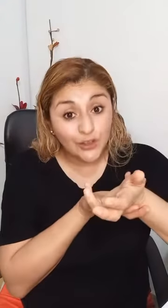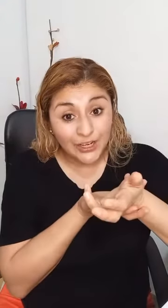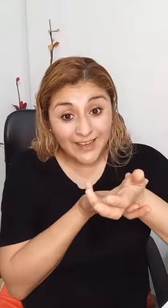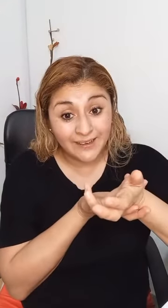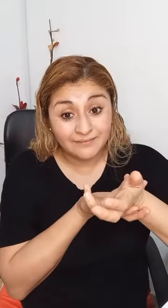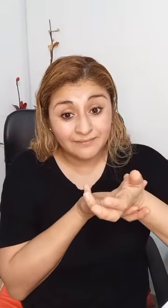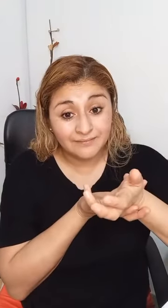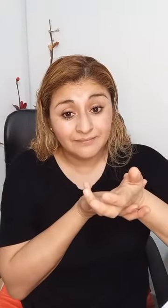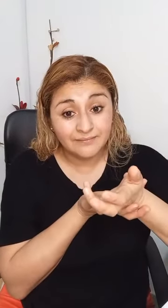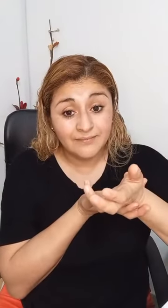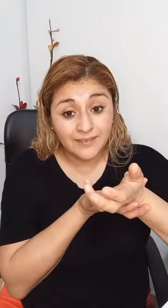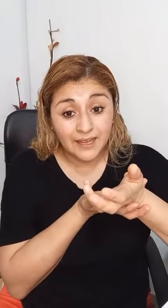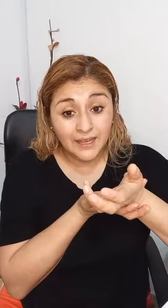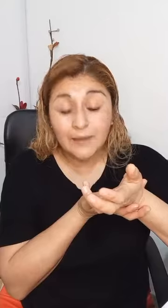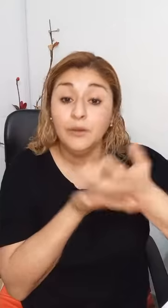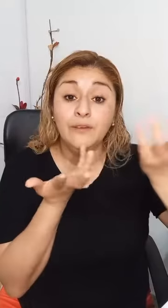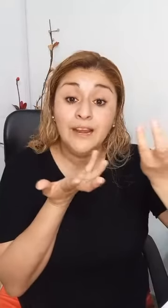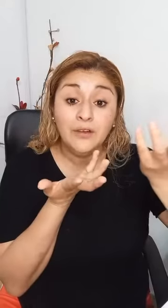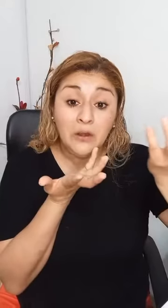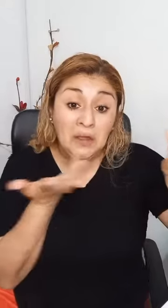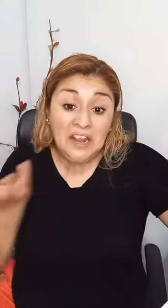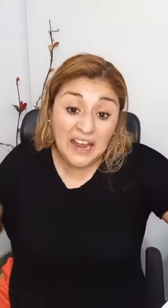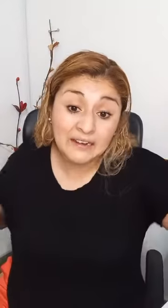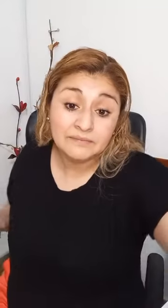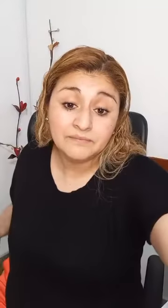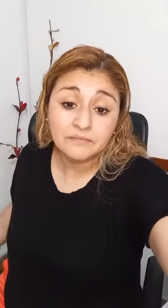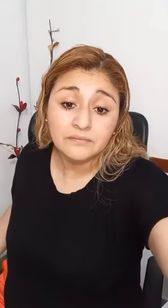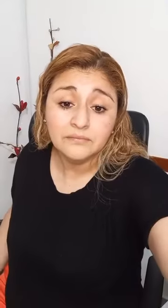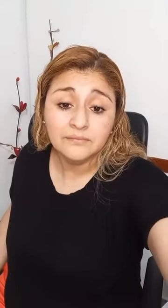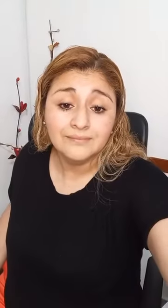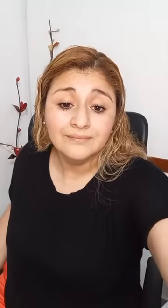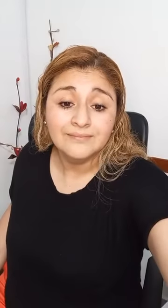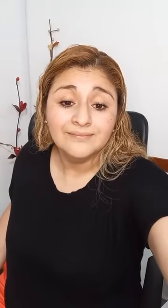distorsionada, ¿sí? Y puedo ver algo que no es real.